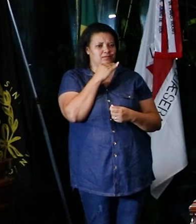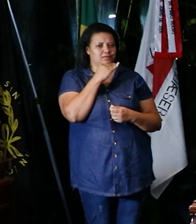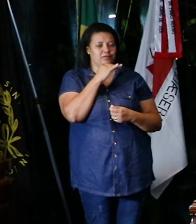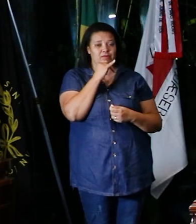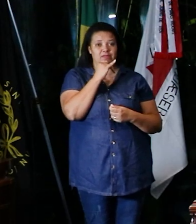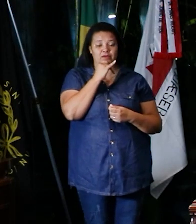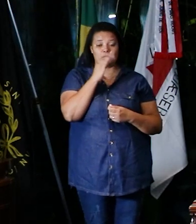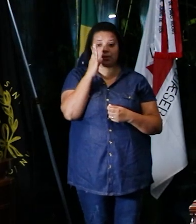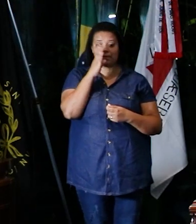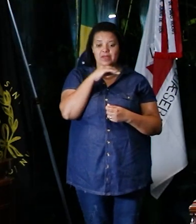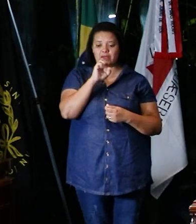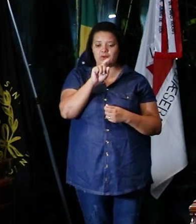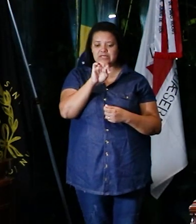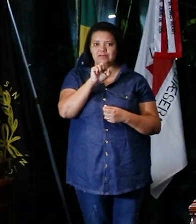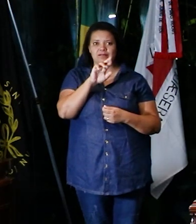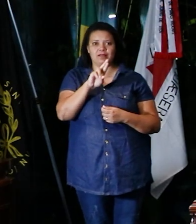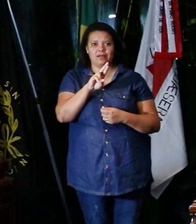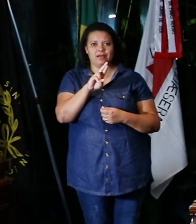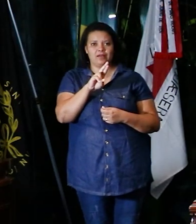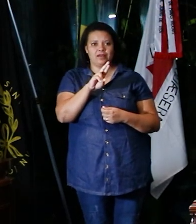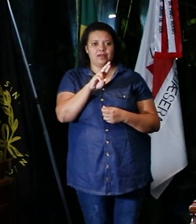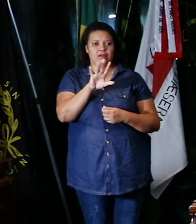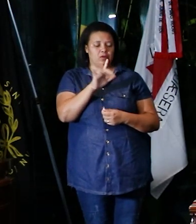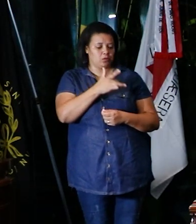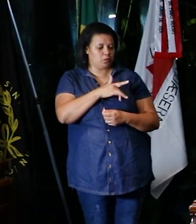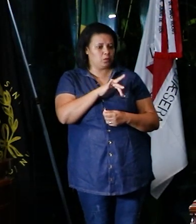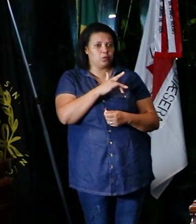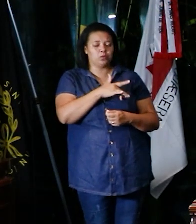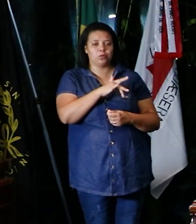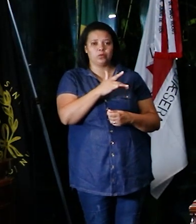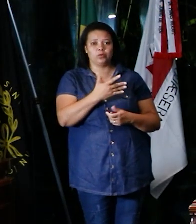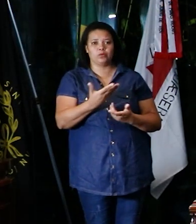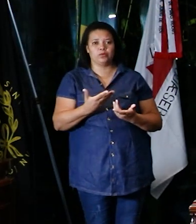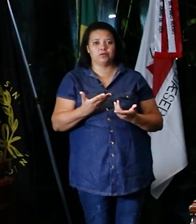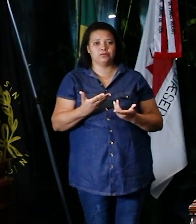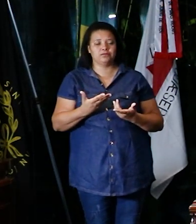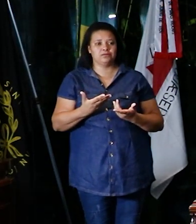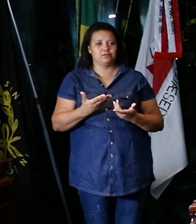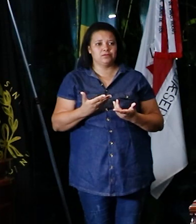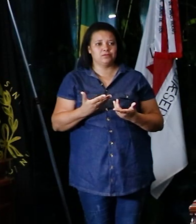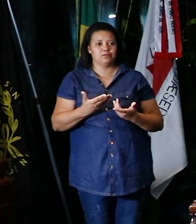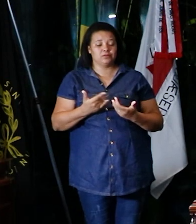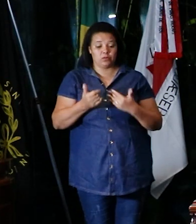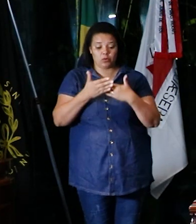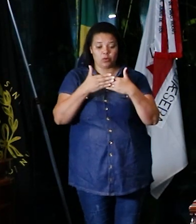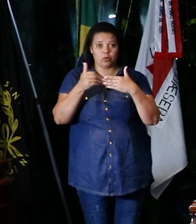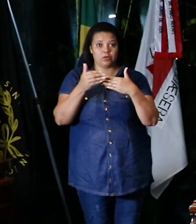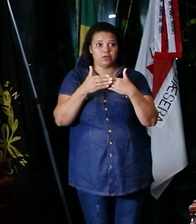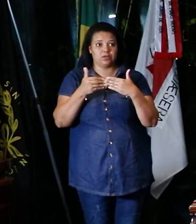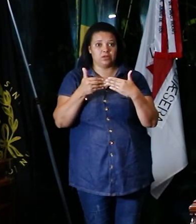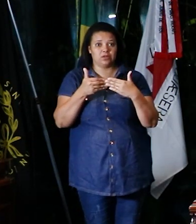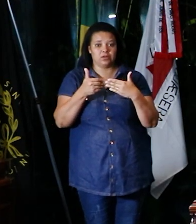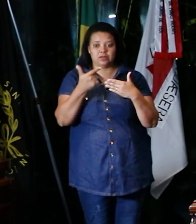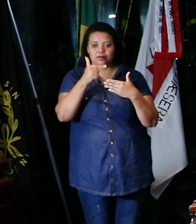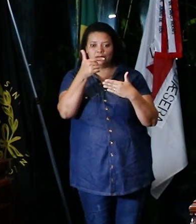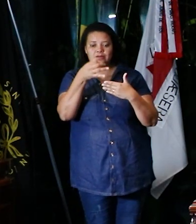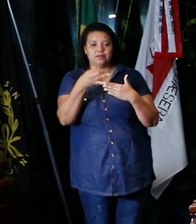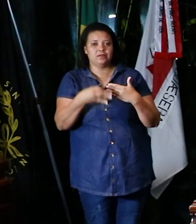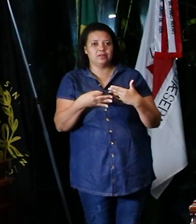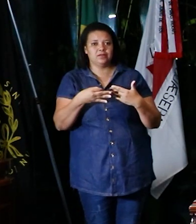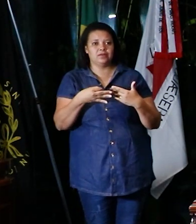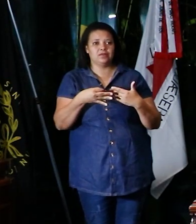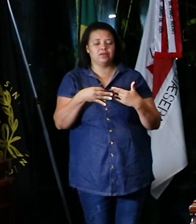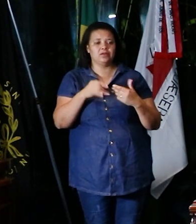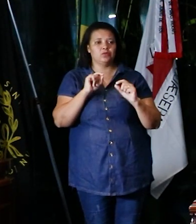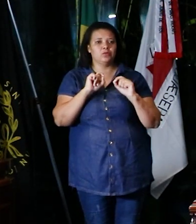mal-estar cantarino, escarninho, piedoso, este querer consolar sem muita convicção, o que